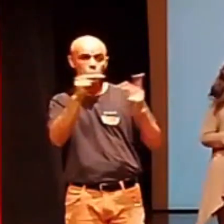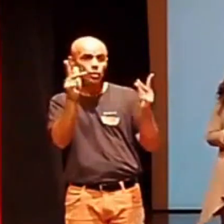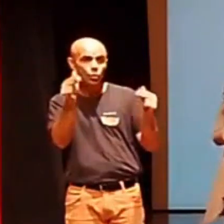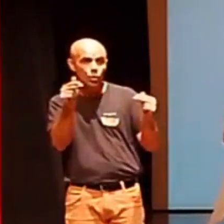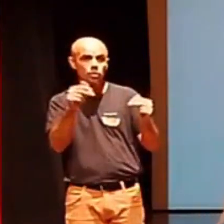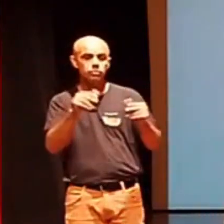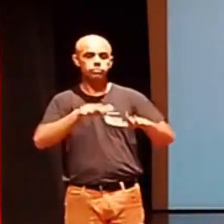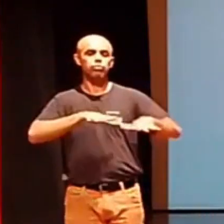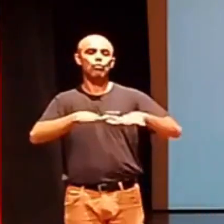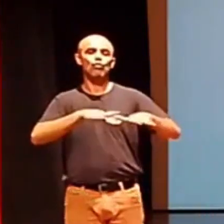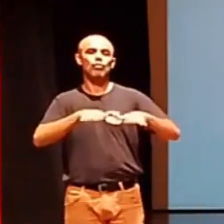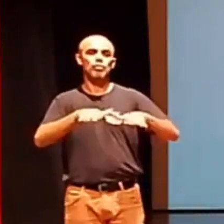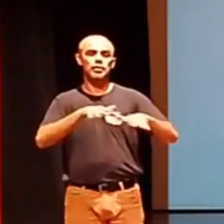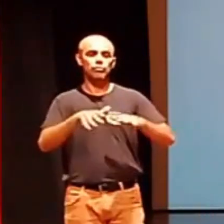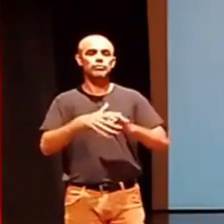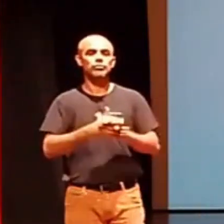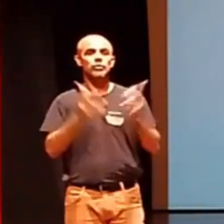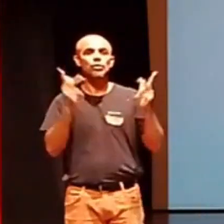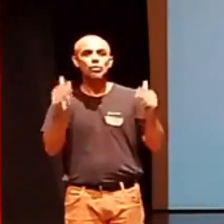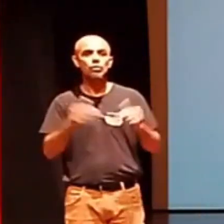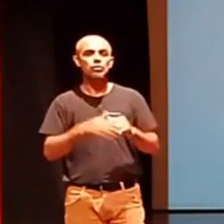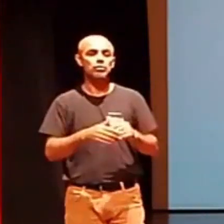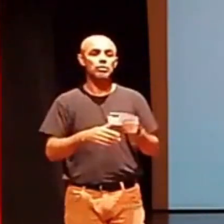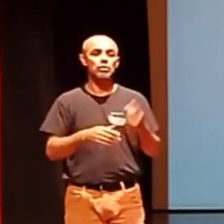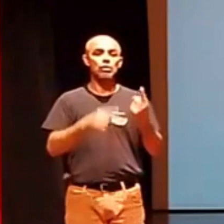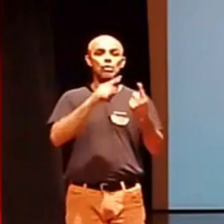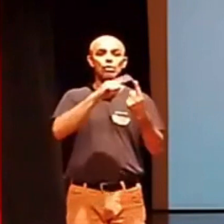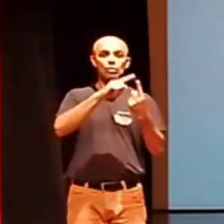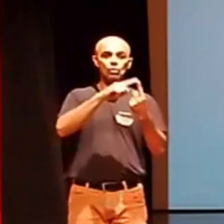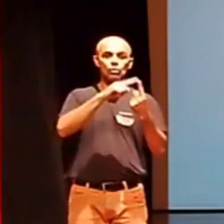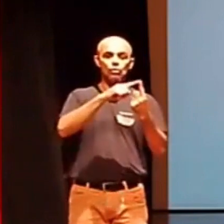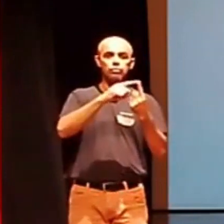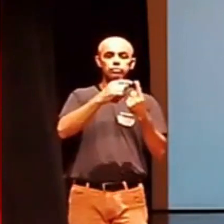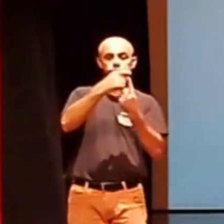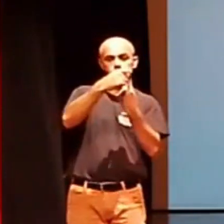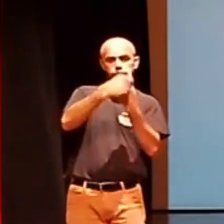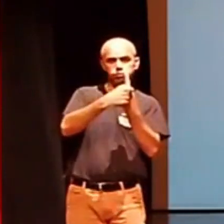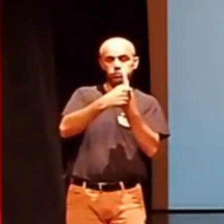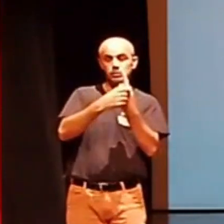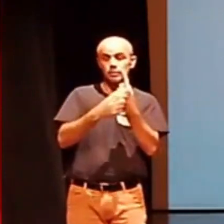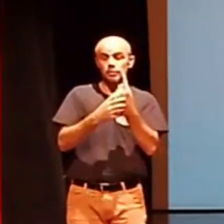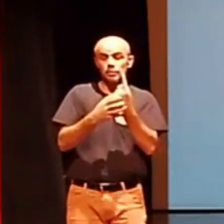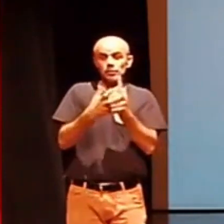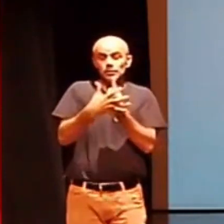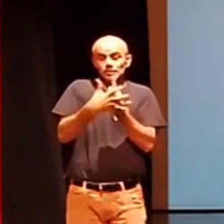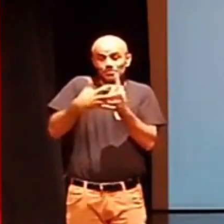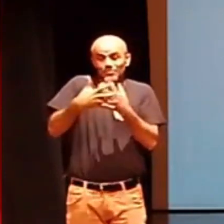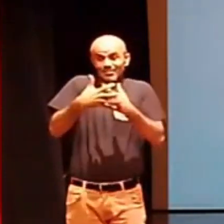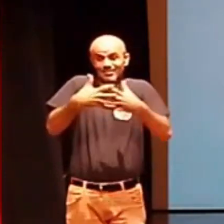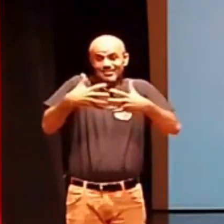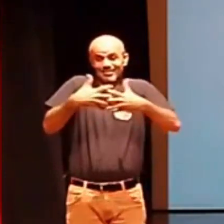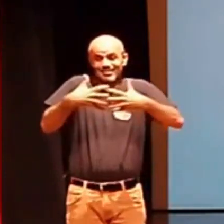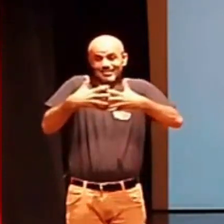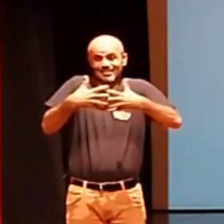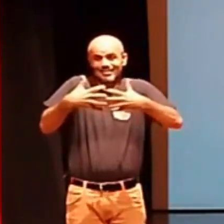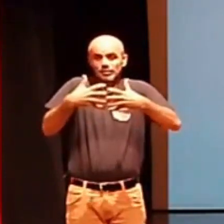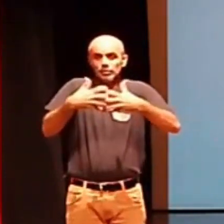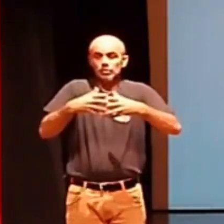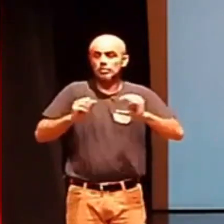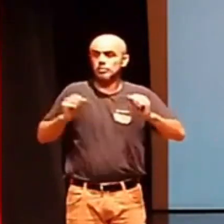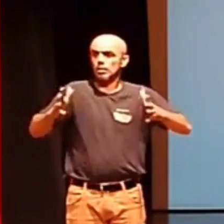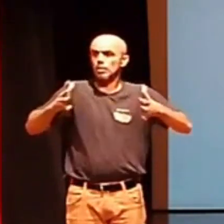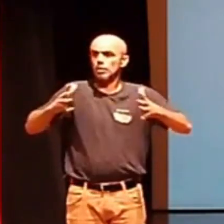do Pilates no aparelho. Uma tem uma cadeia posterior muito tensa e ela é muito ativa. E ela foi